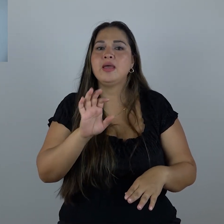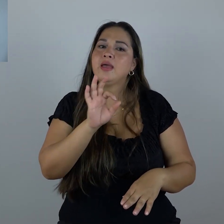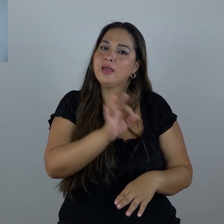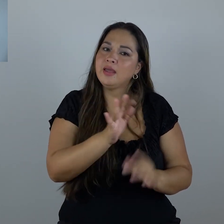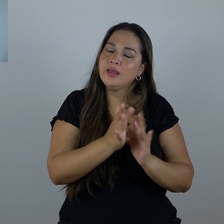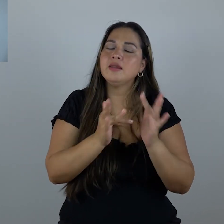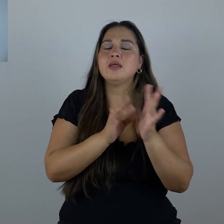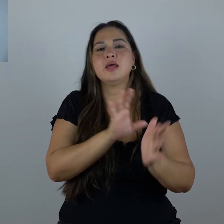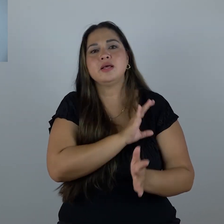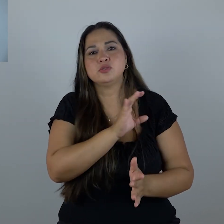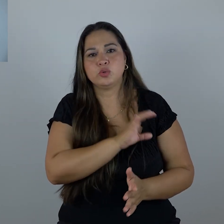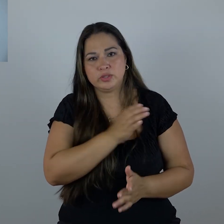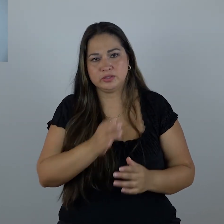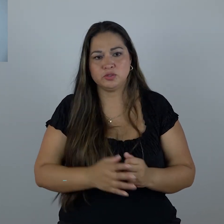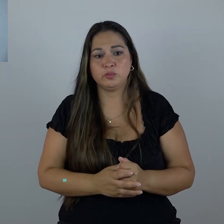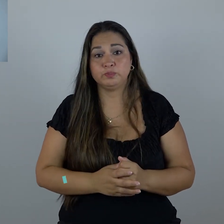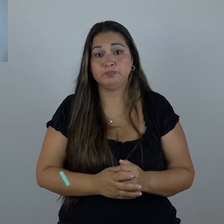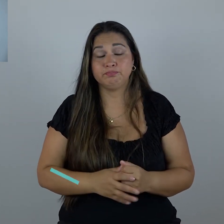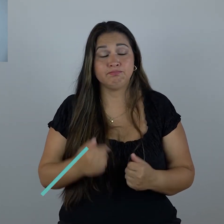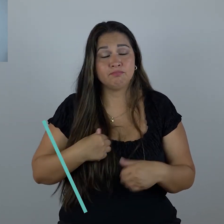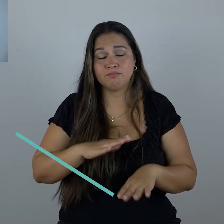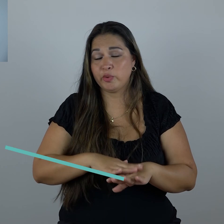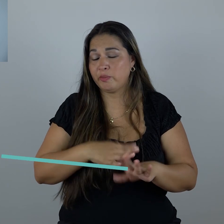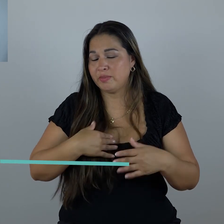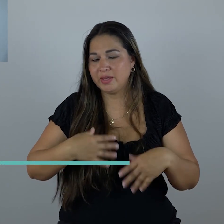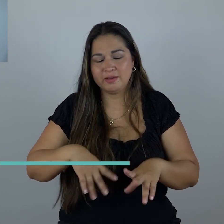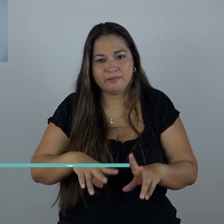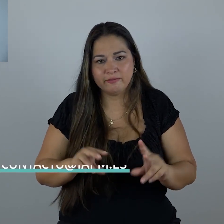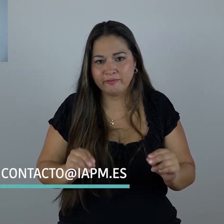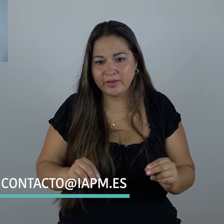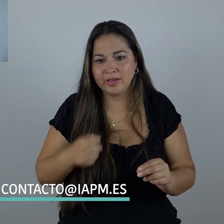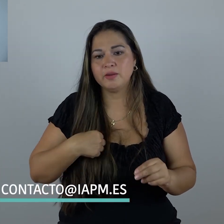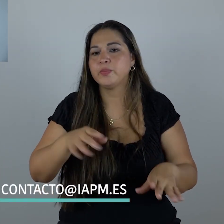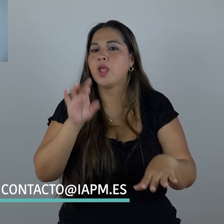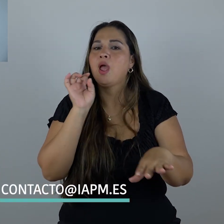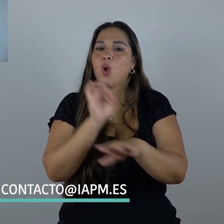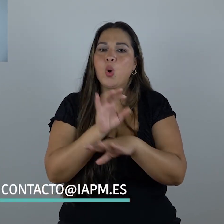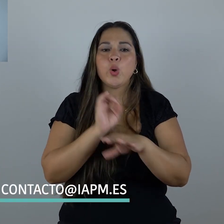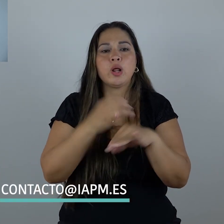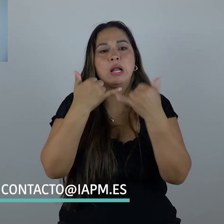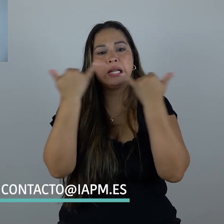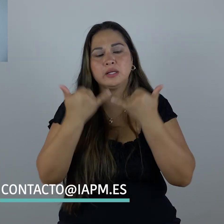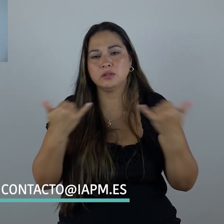Por mi parte, nada más. Ya sabéis, dentro de comentarios del correo